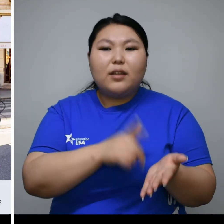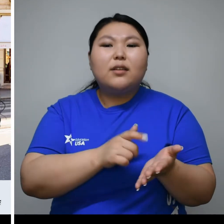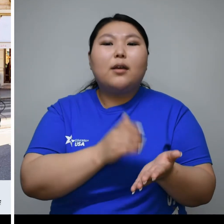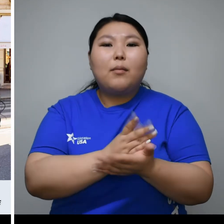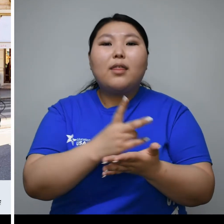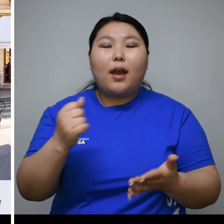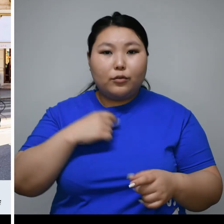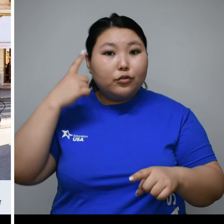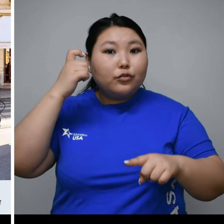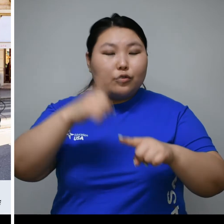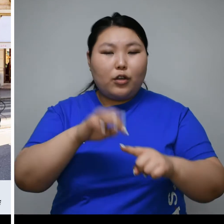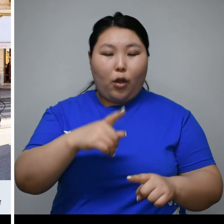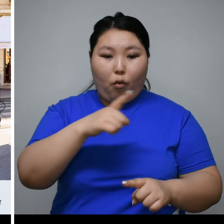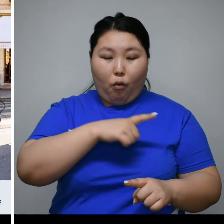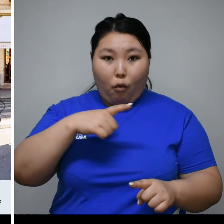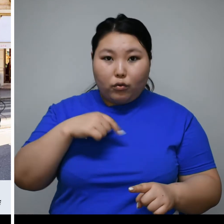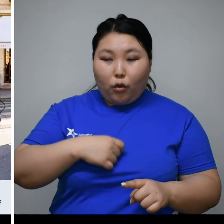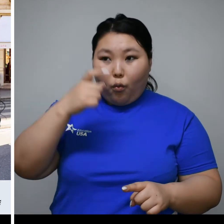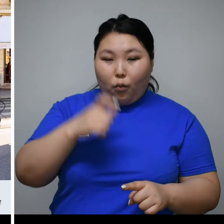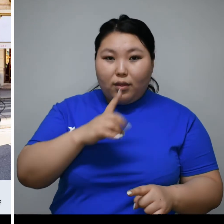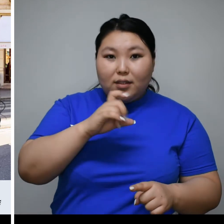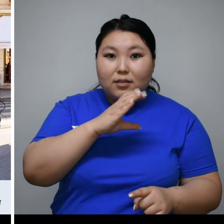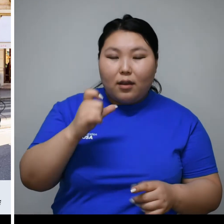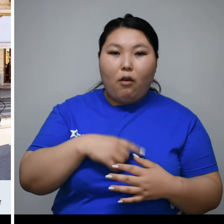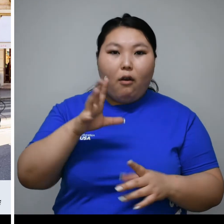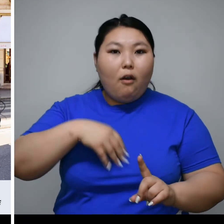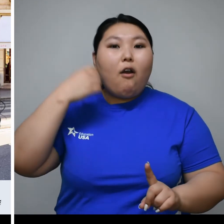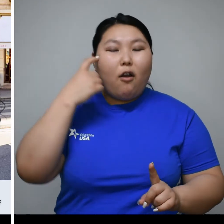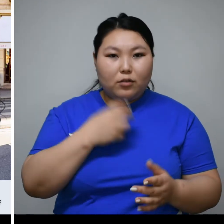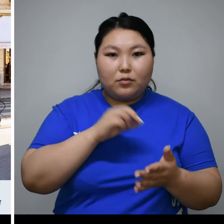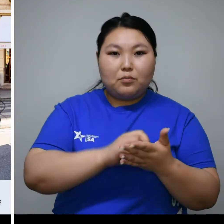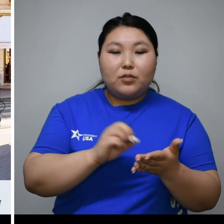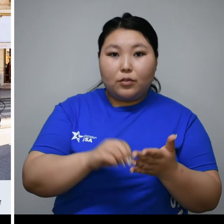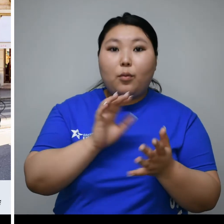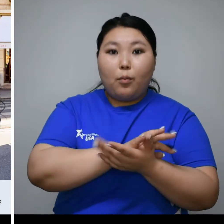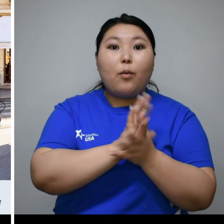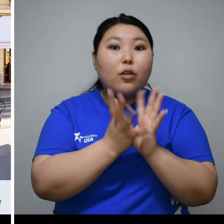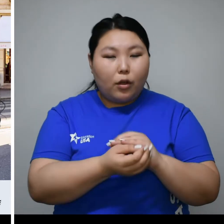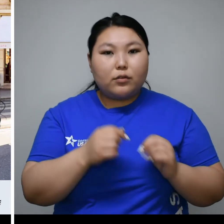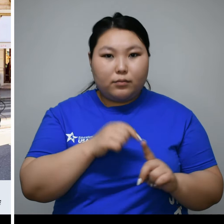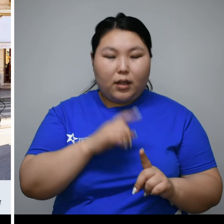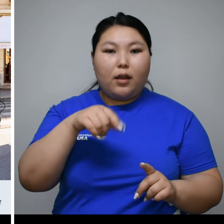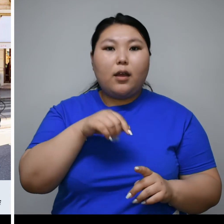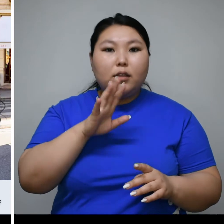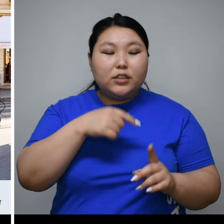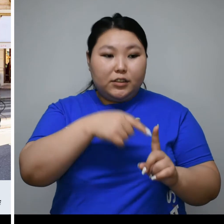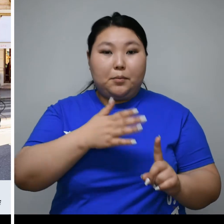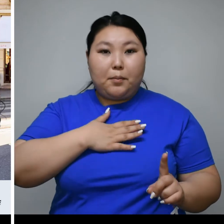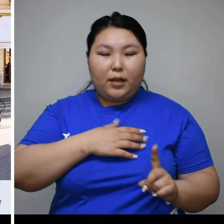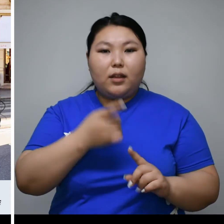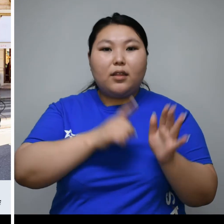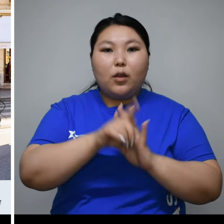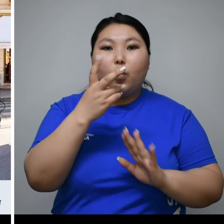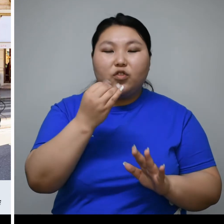хэрэгтэй байна гэд зорилгоо яг өөрөөсөө ингээд яг гүнээсээ тий ойлгож ингээд бичдэг болохоор хэрвээ тэрийг